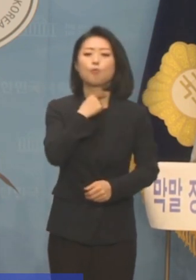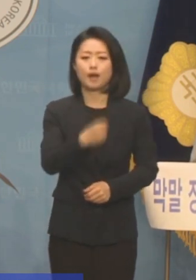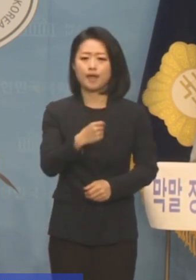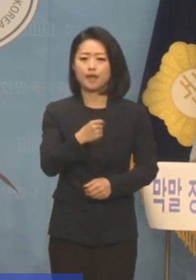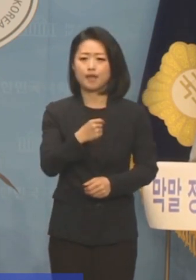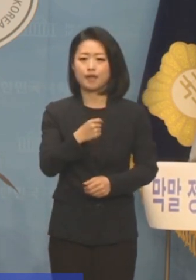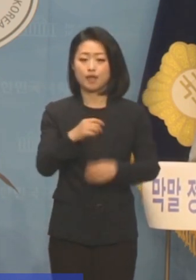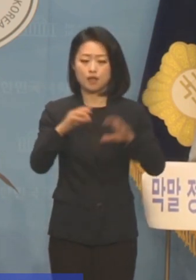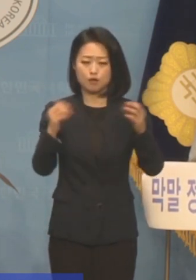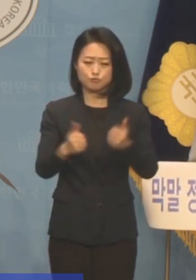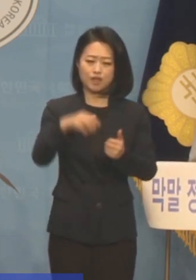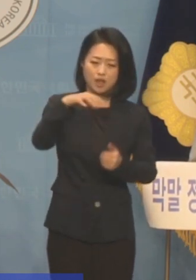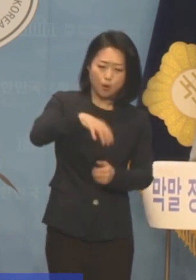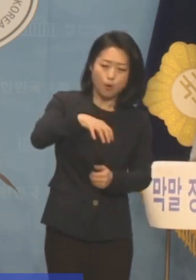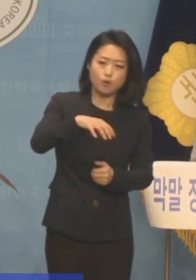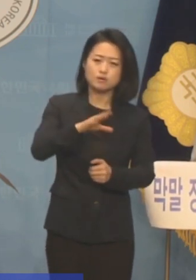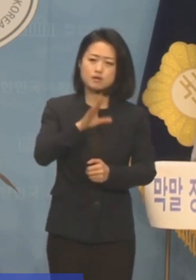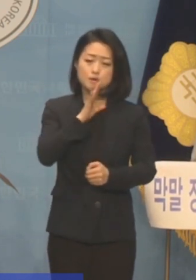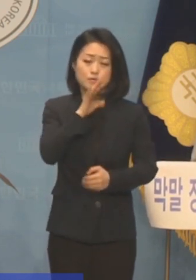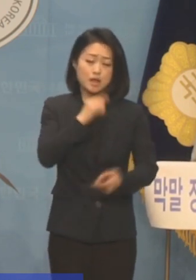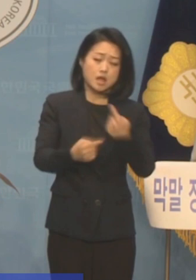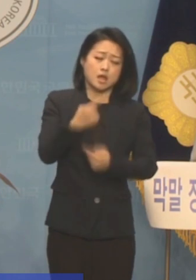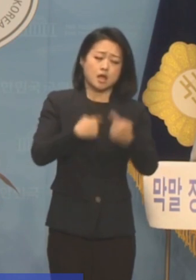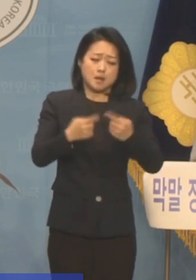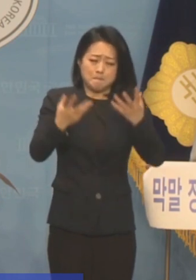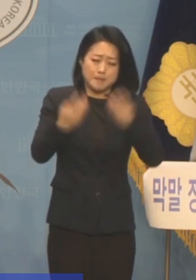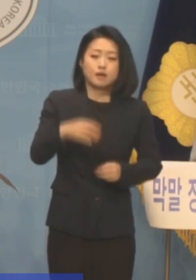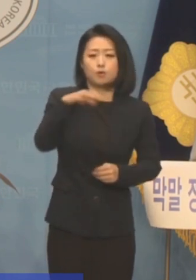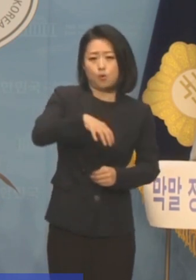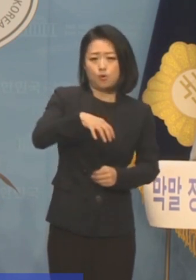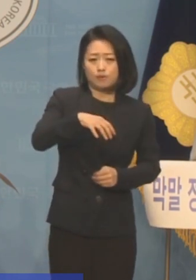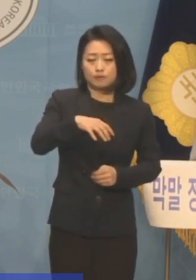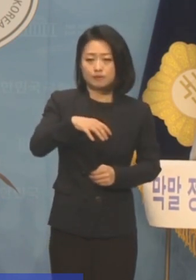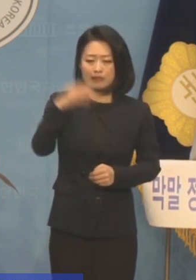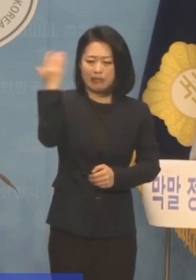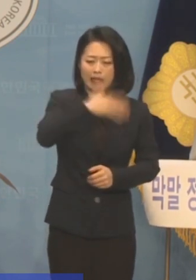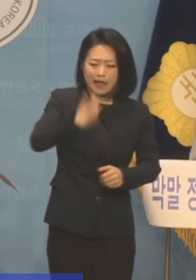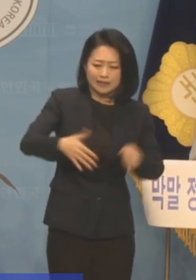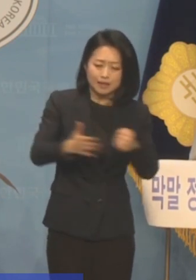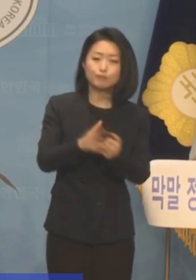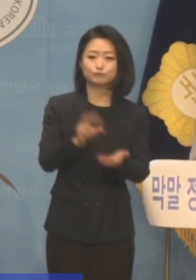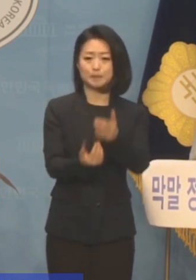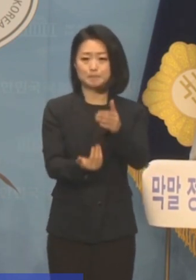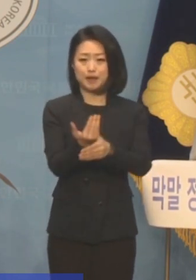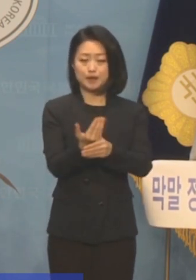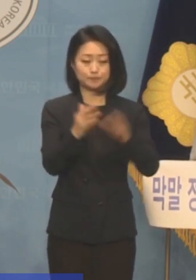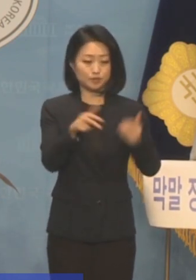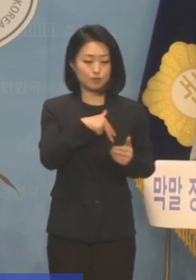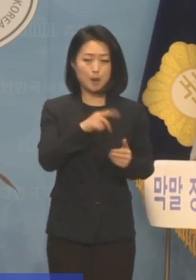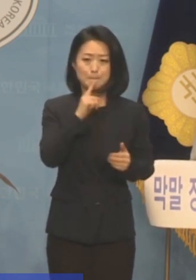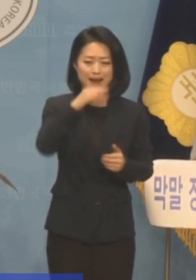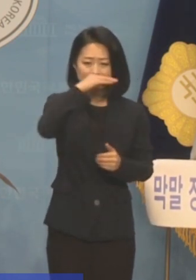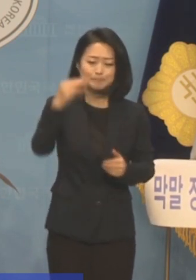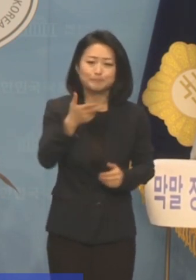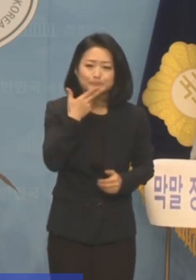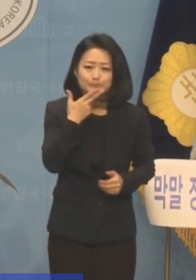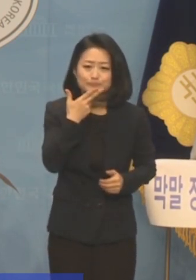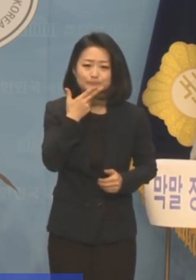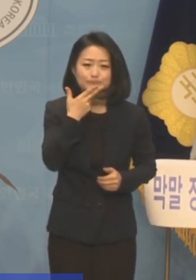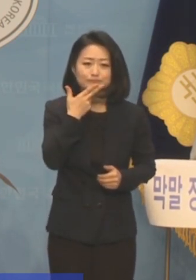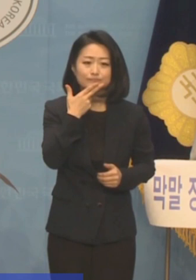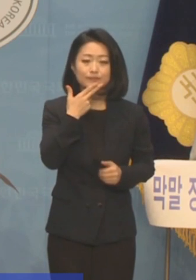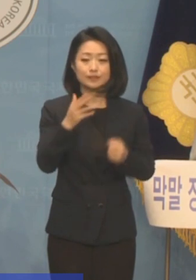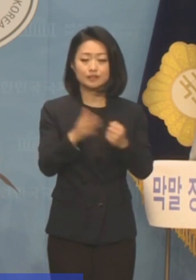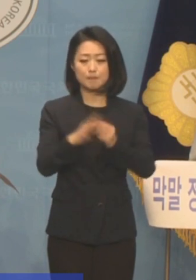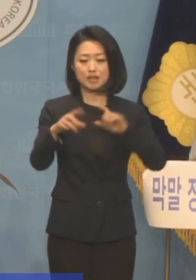원성 높은 곳이 바로이 국회가 되어 있습니다 작금의 정치인들은 마의 인격을 찾아볼 수가 없습니다 우리가